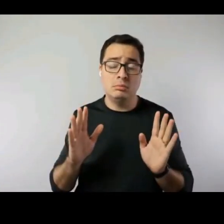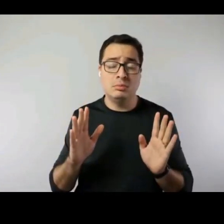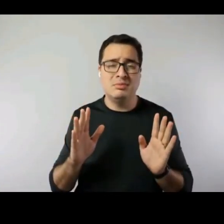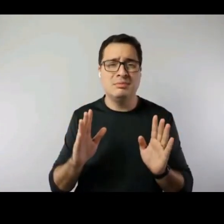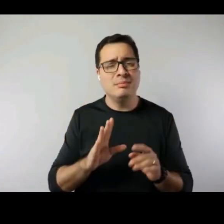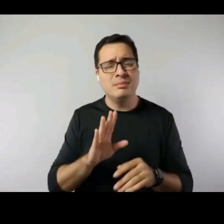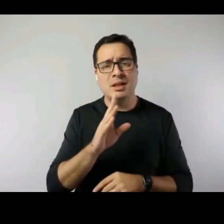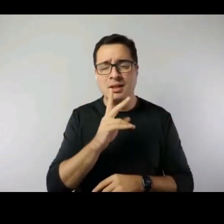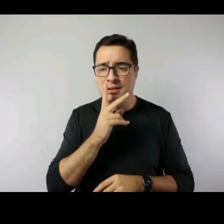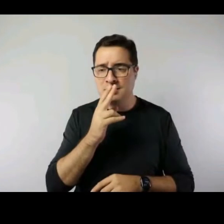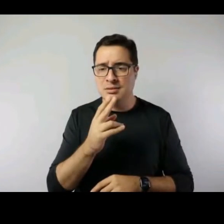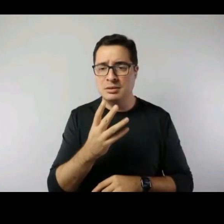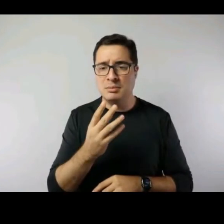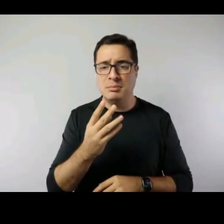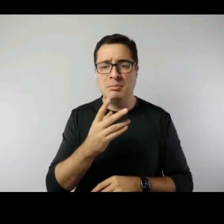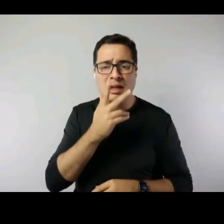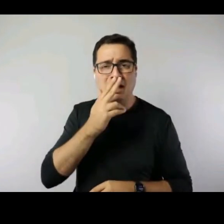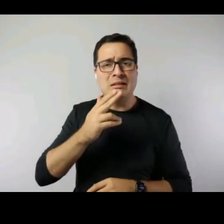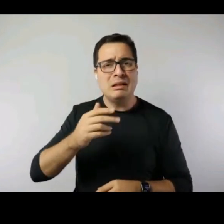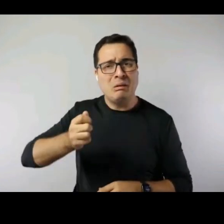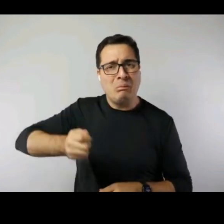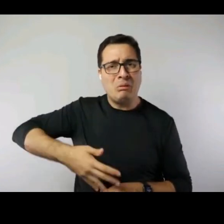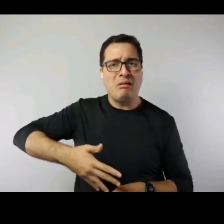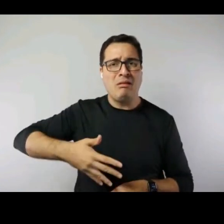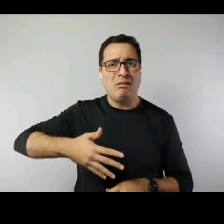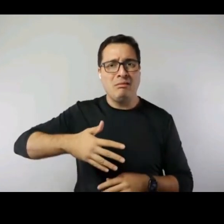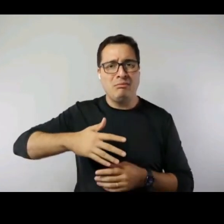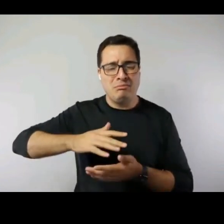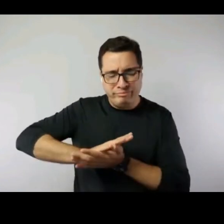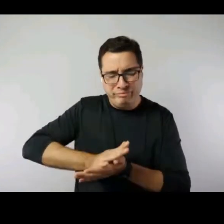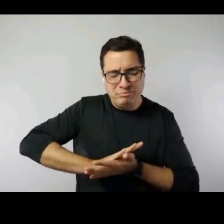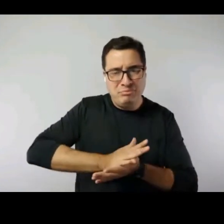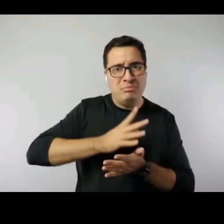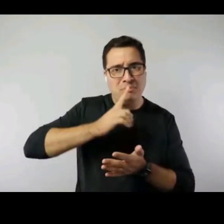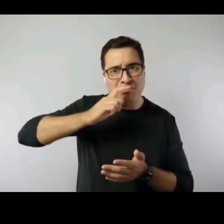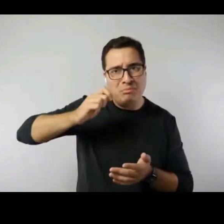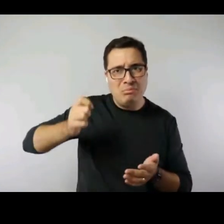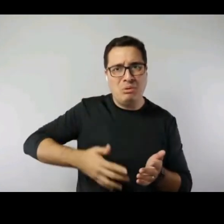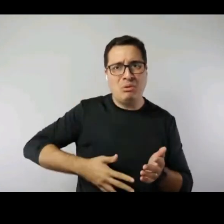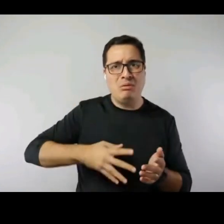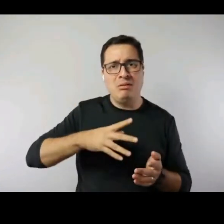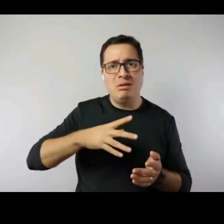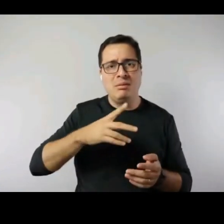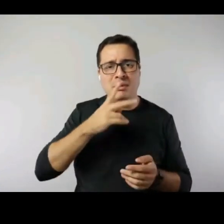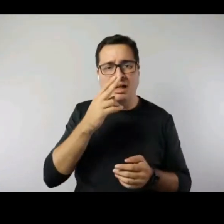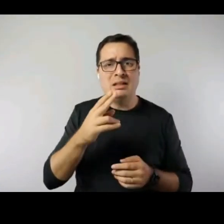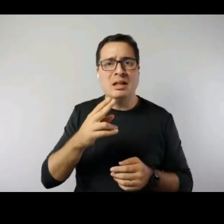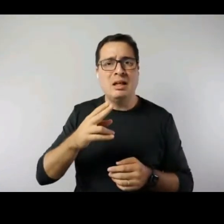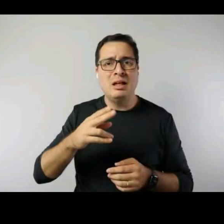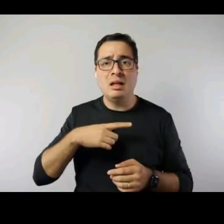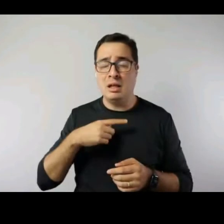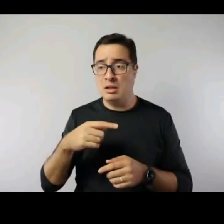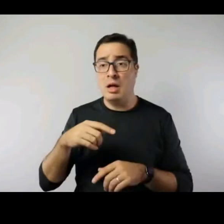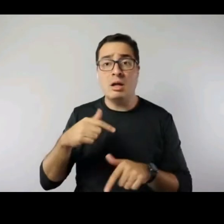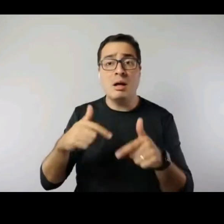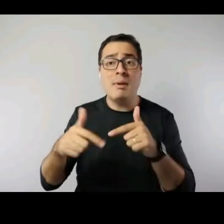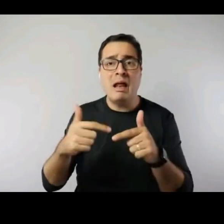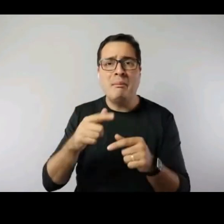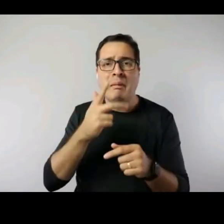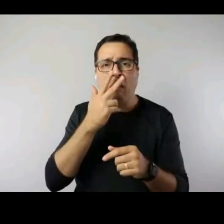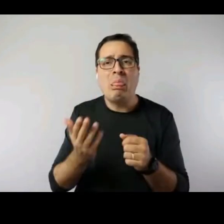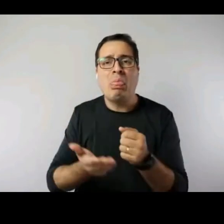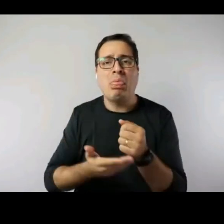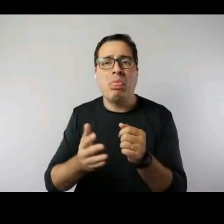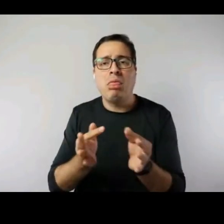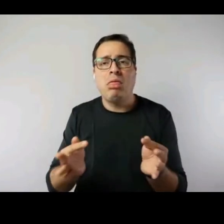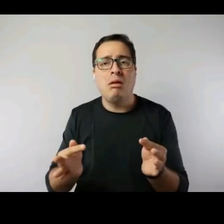tanta humilhação, nos colocam ainda nesses cargos de baixíssima qualificação, é simplesmente